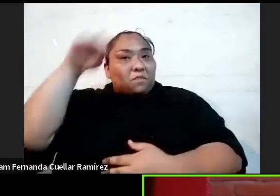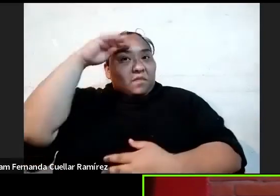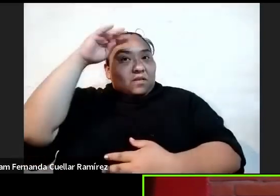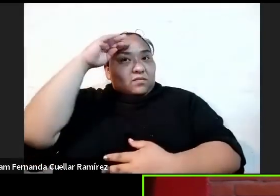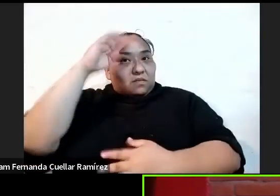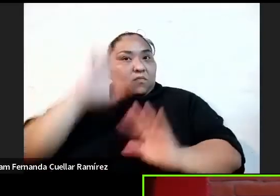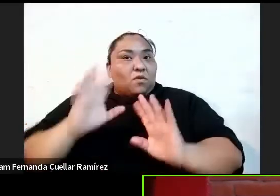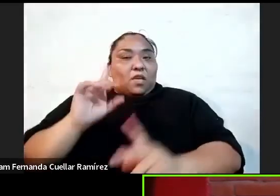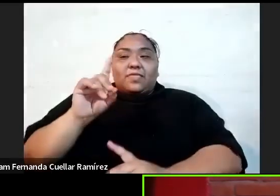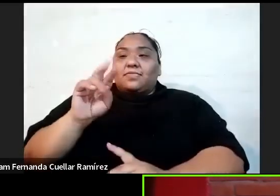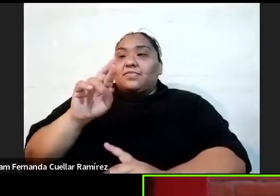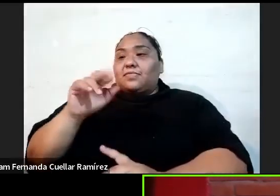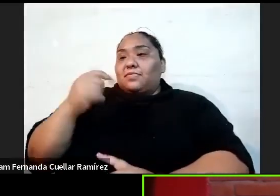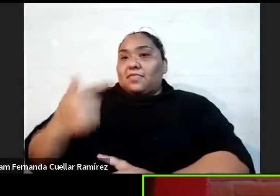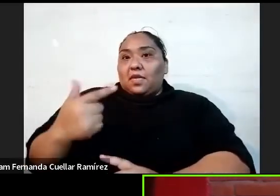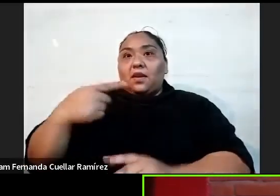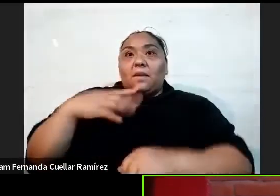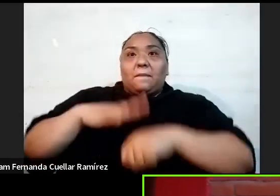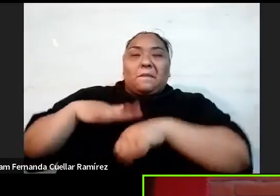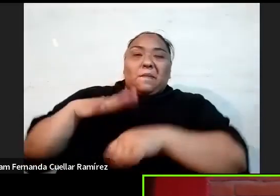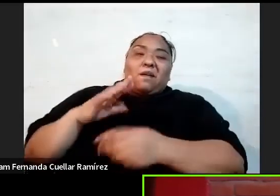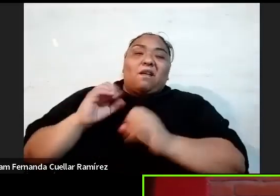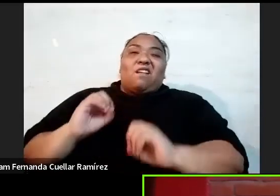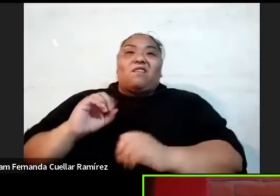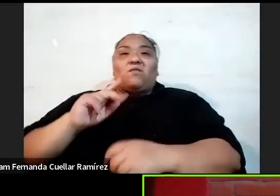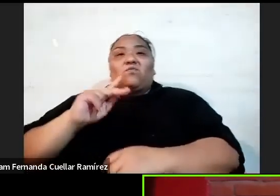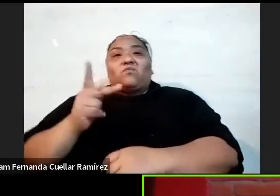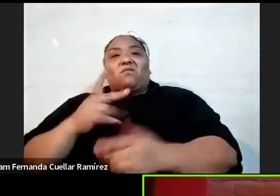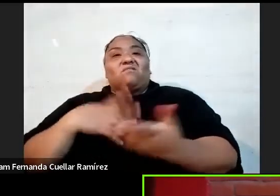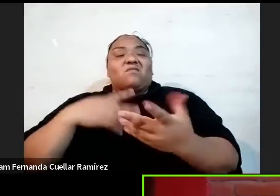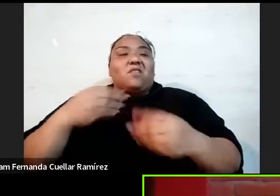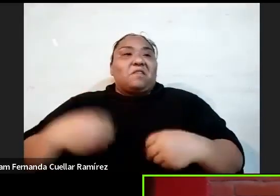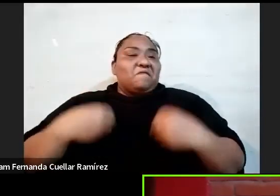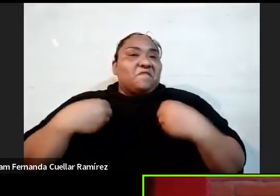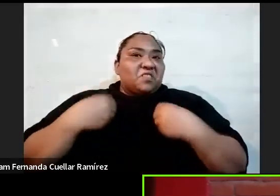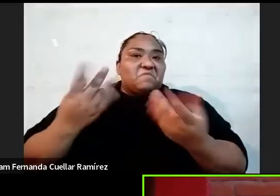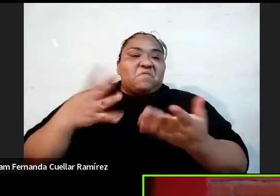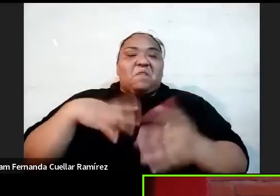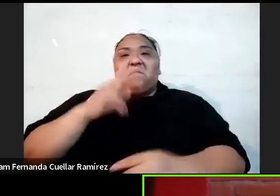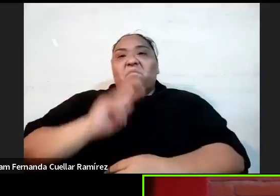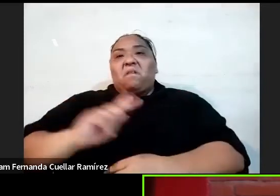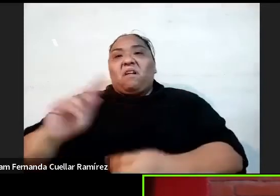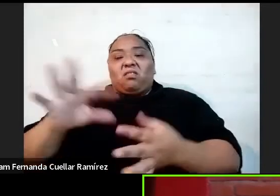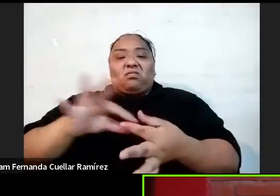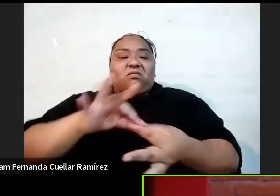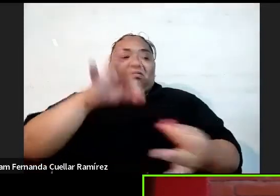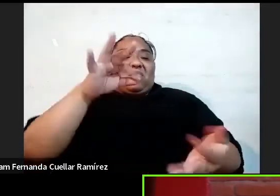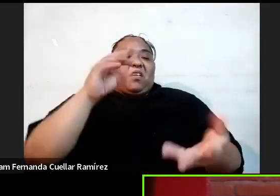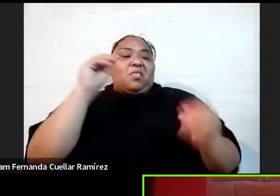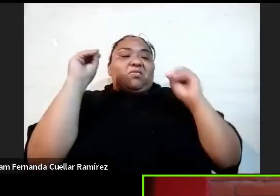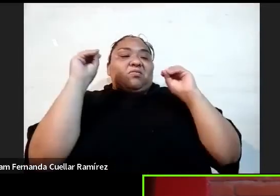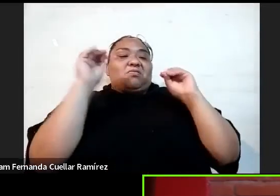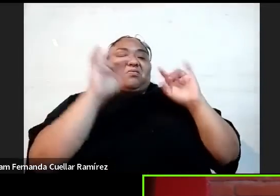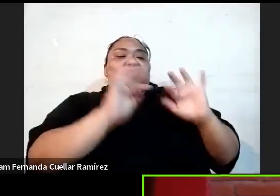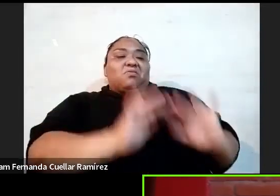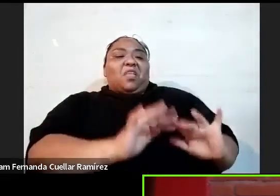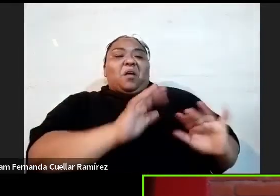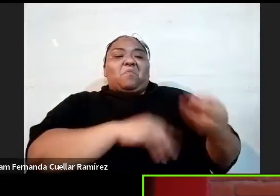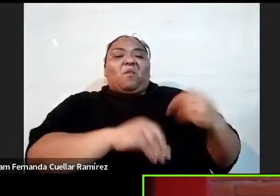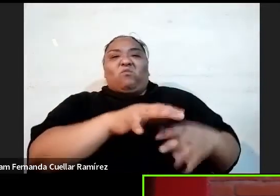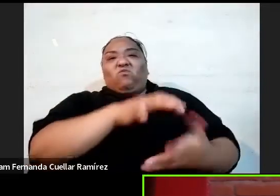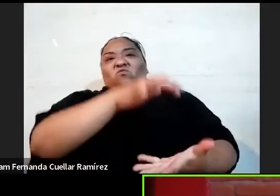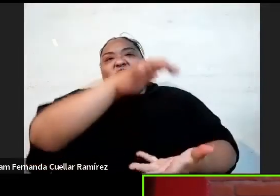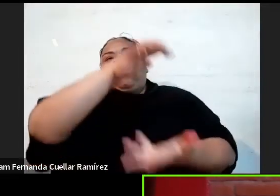más en la vida es como una aguja más en un montón, en una montaña llena de agujas. Y es